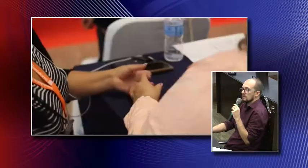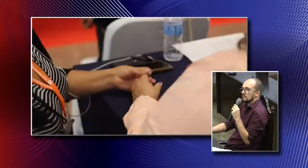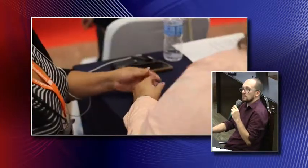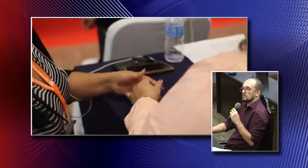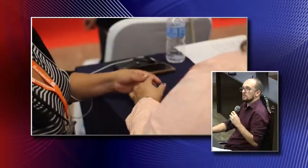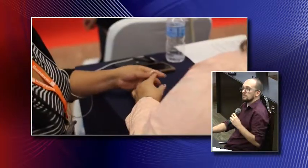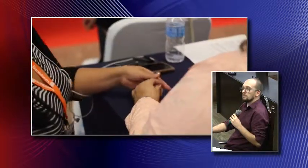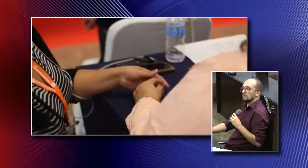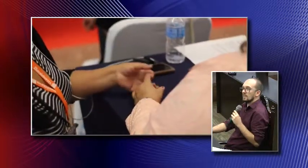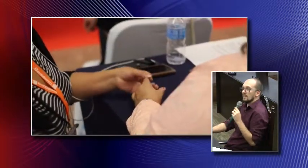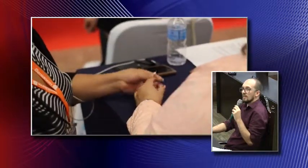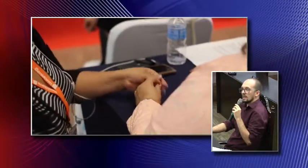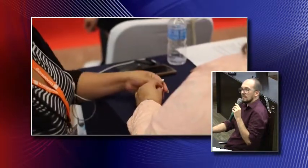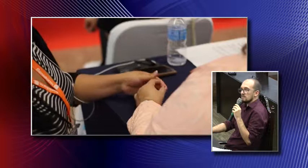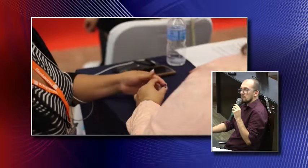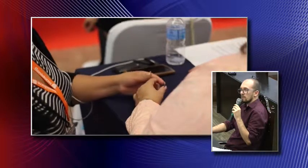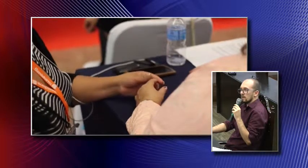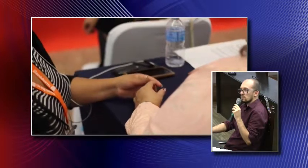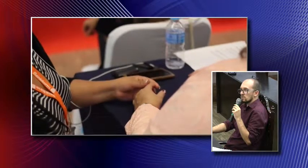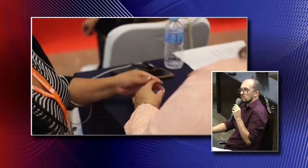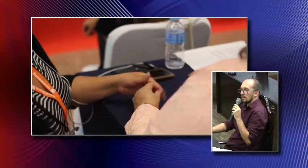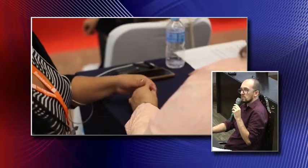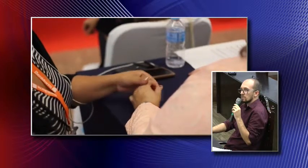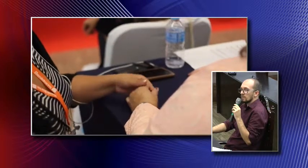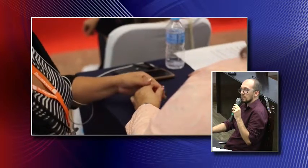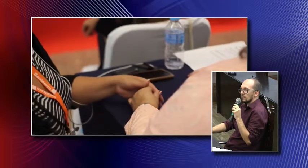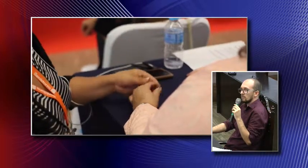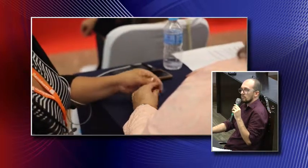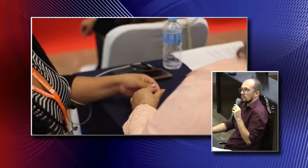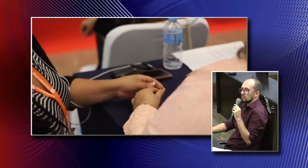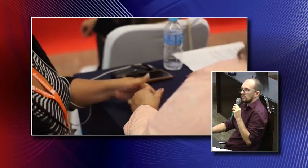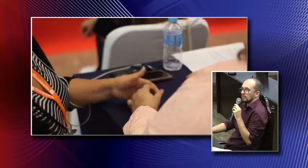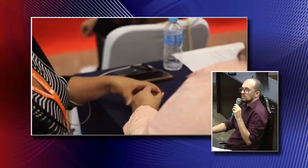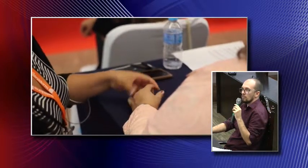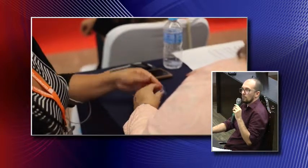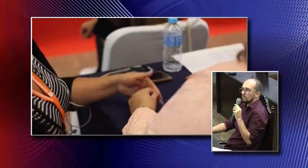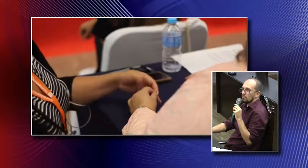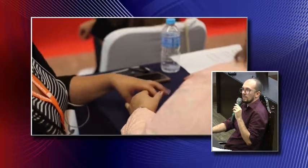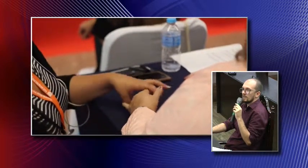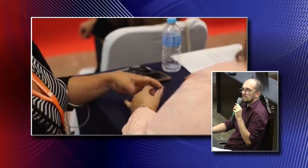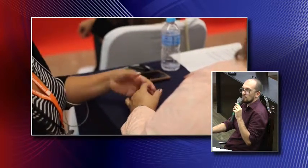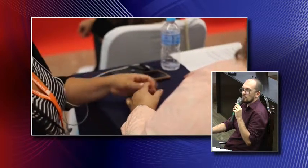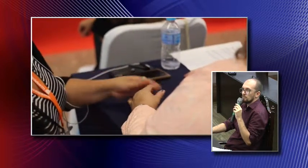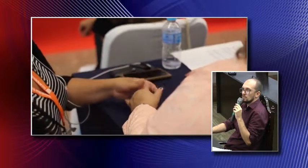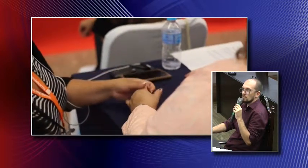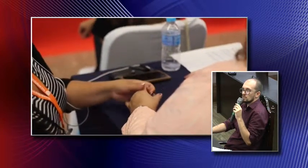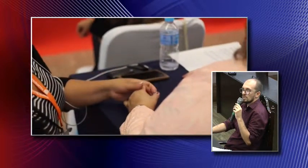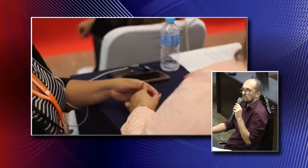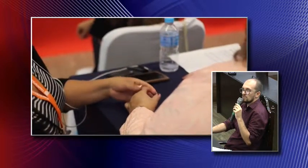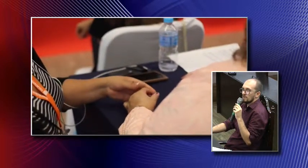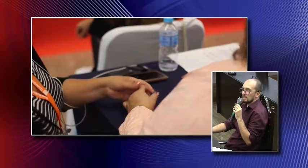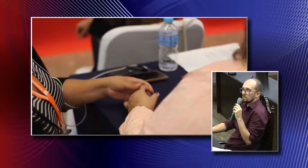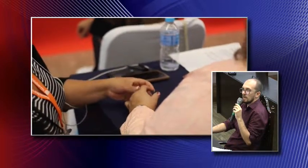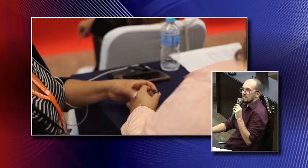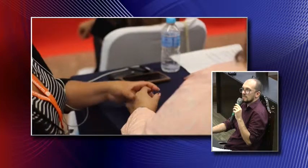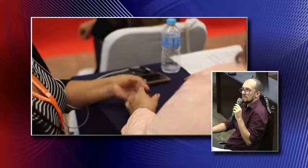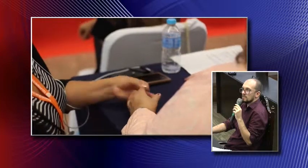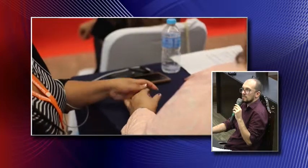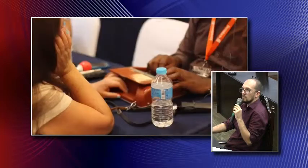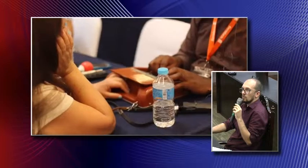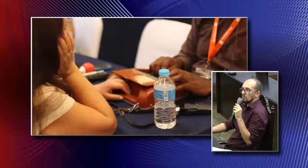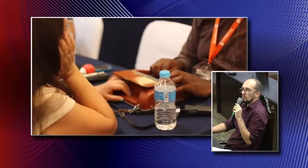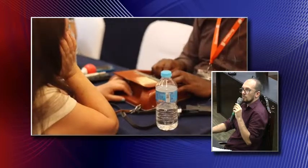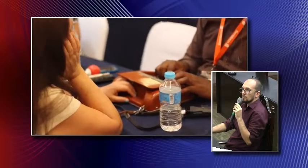atrás. Aqui são vários surdos cegos se comunicando com diferentes formas de comunicação, surdos cegos de diferentes